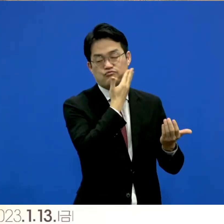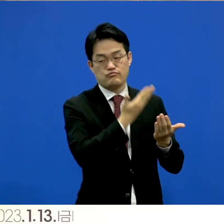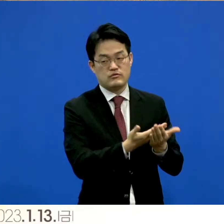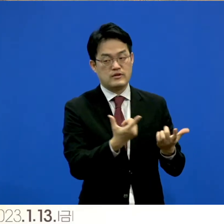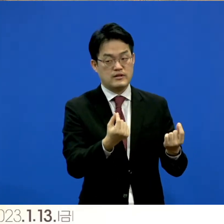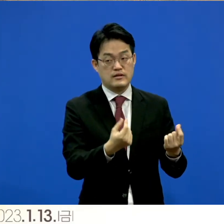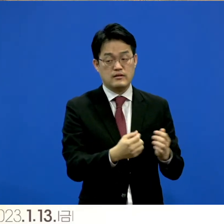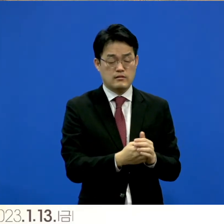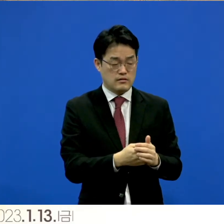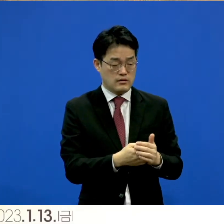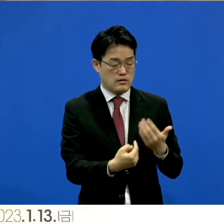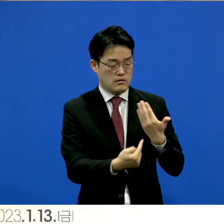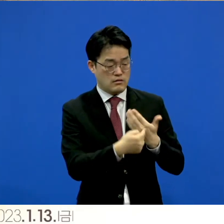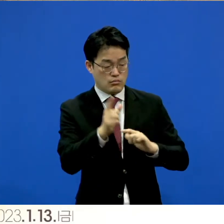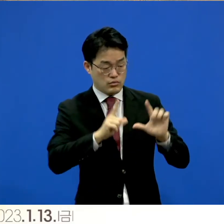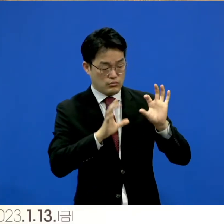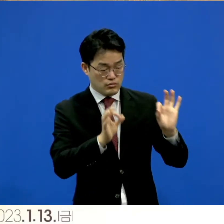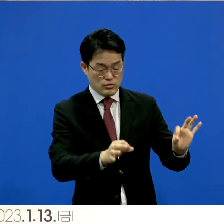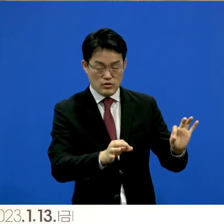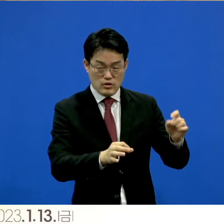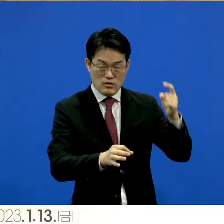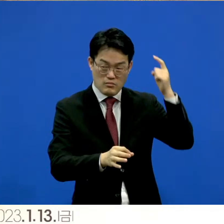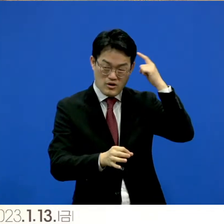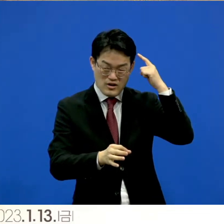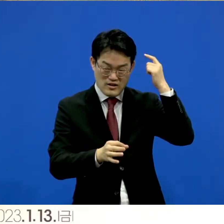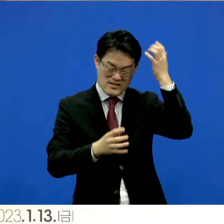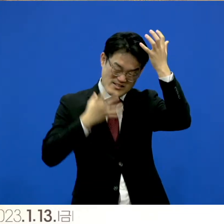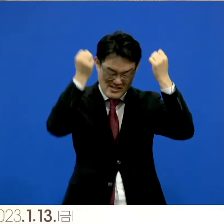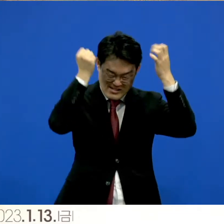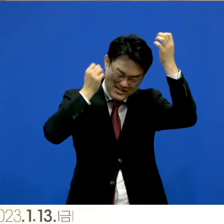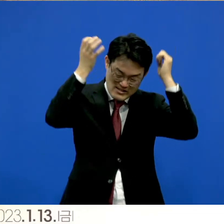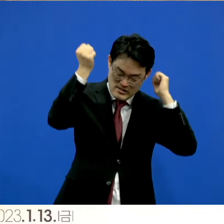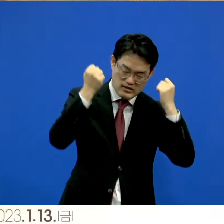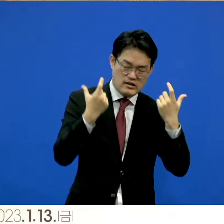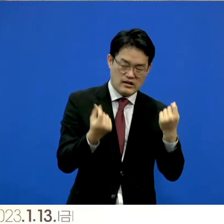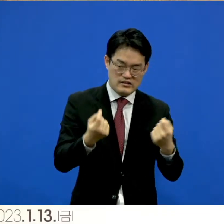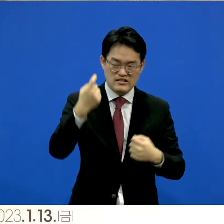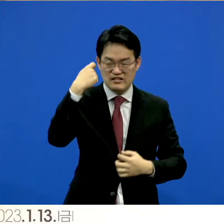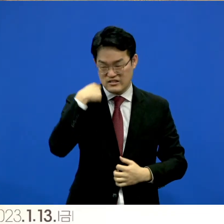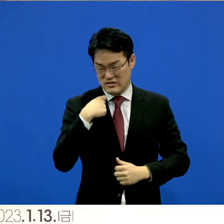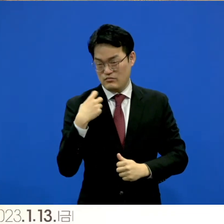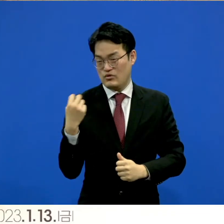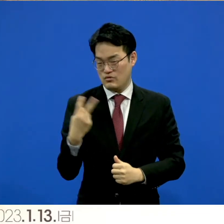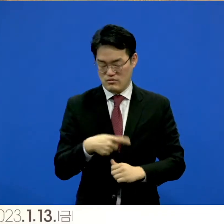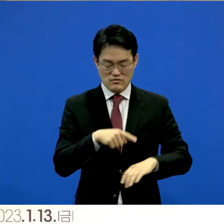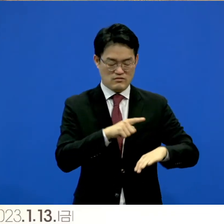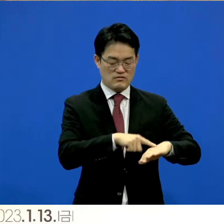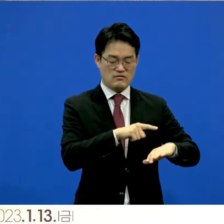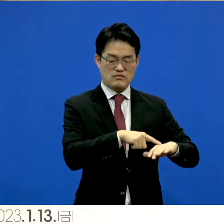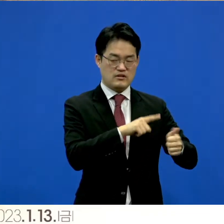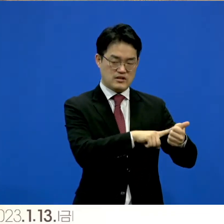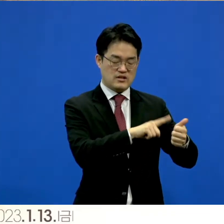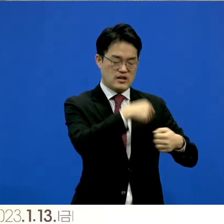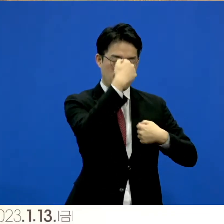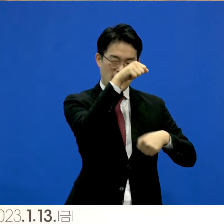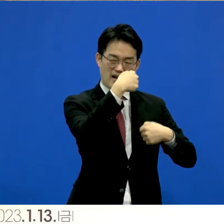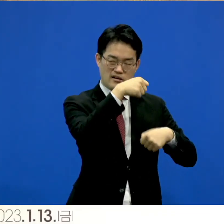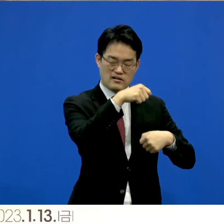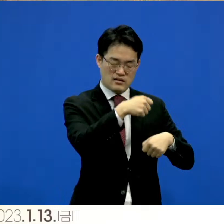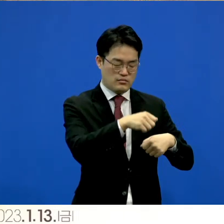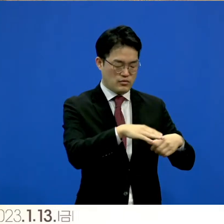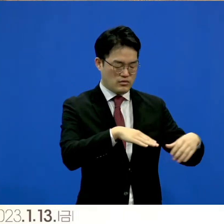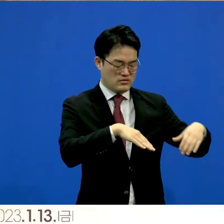행색이 말이 아니죠. 머리는 쥐어뜯어놓을 것 같고, 그의 발은 신을 신지